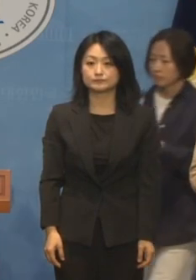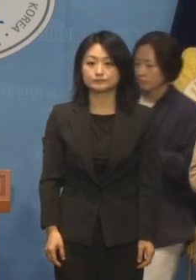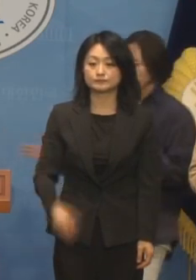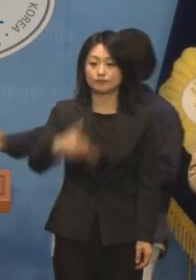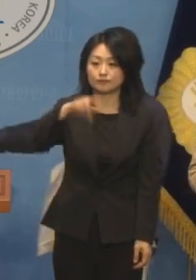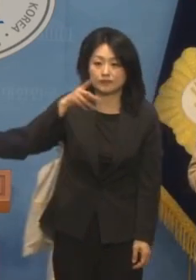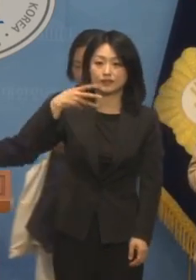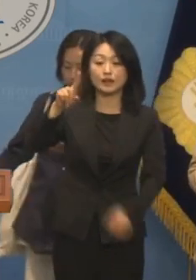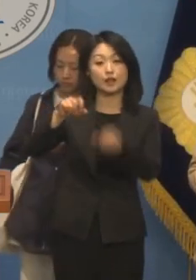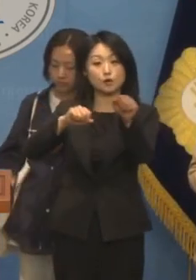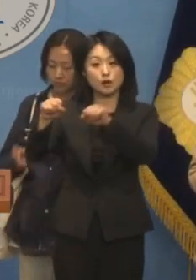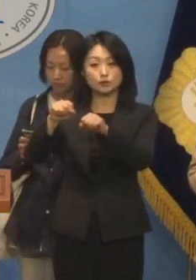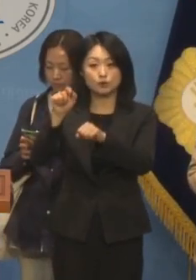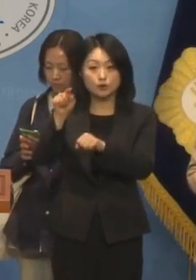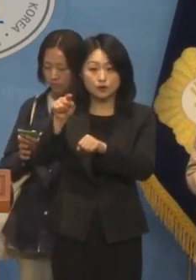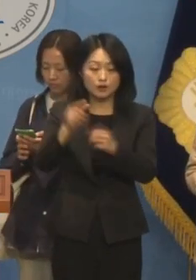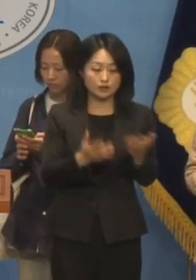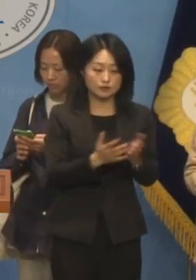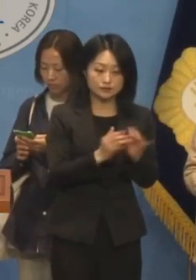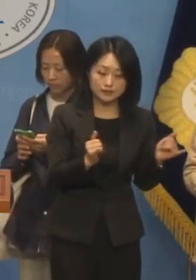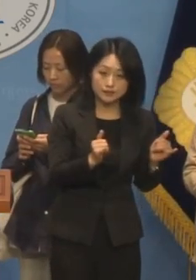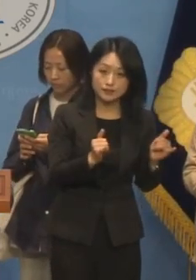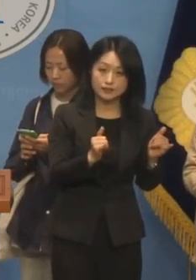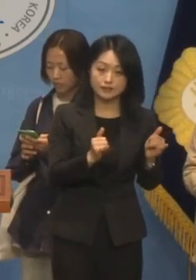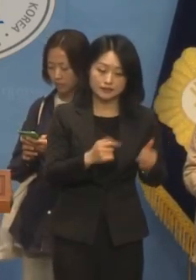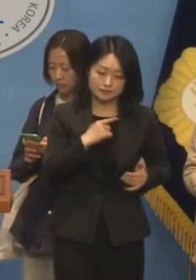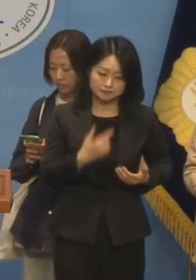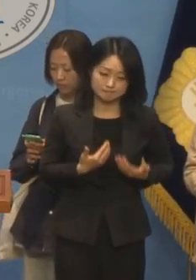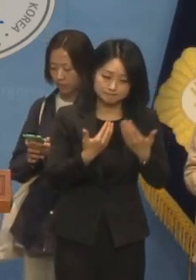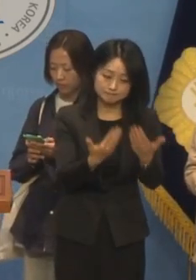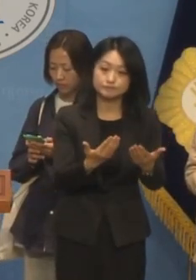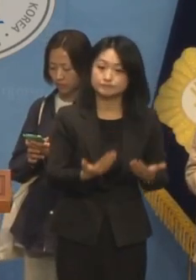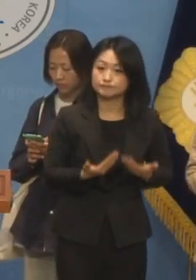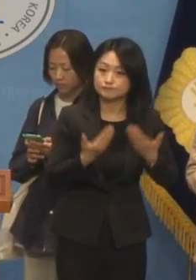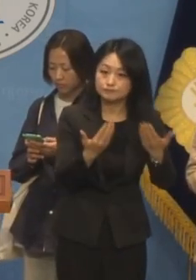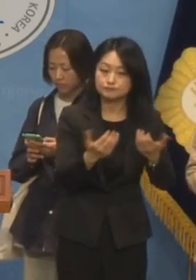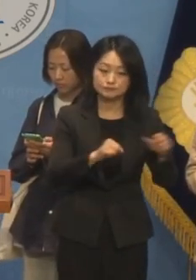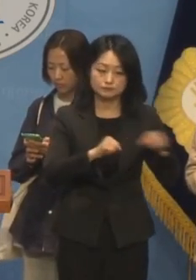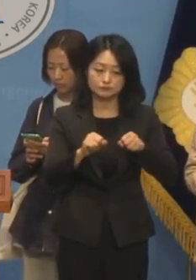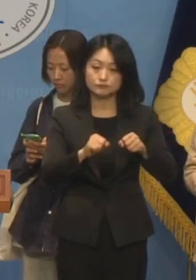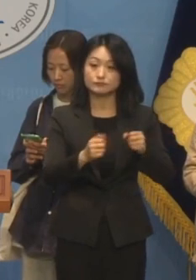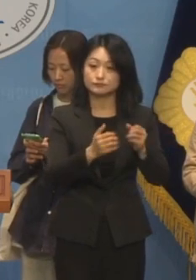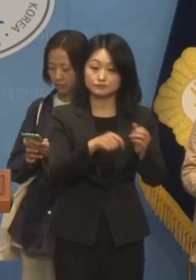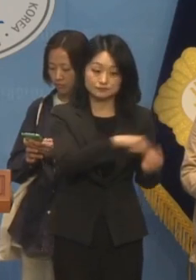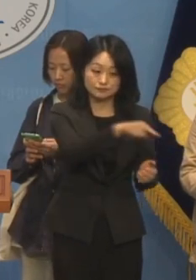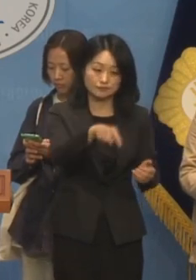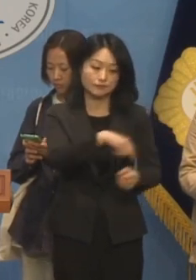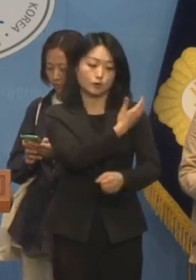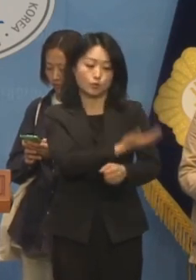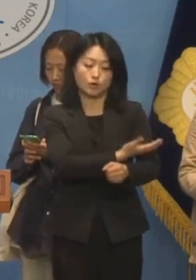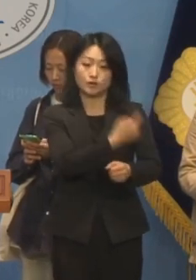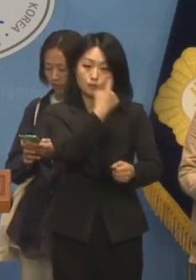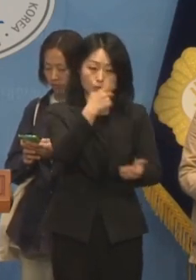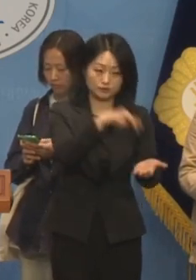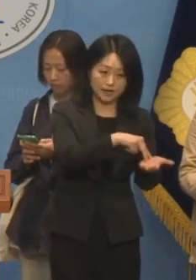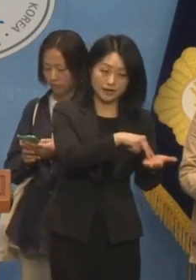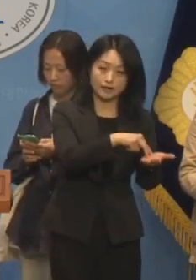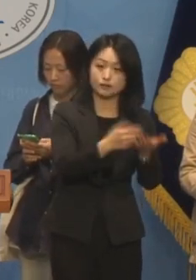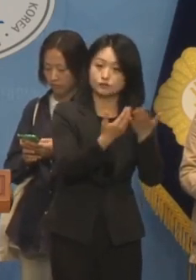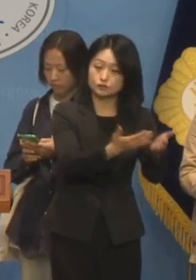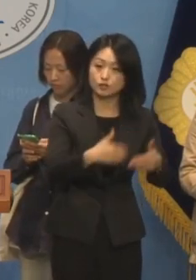카라의 활동은 활동가들의 노동으로 구성되기에 활동가들의 노동권 보장, 사유와 사태 해결은 별개가